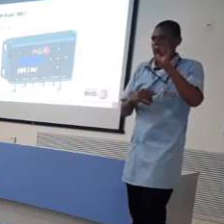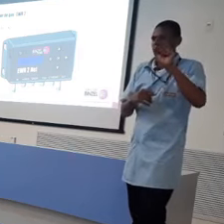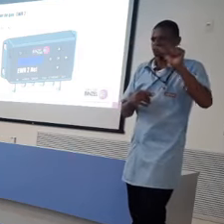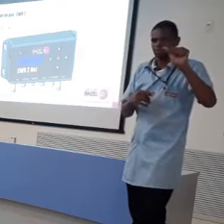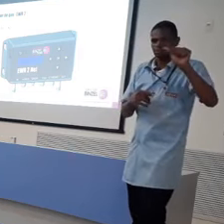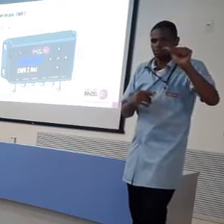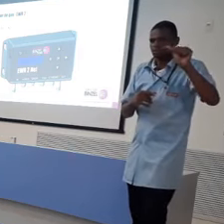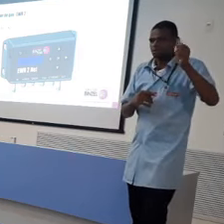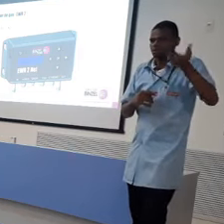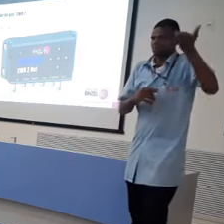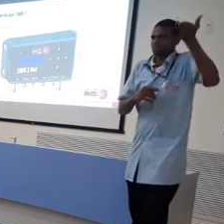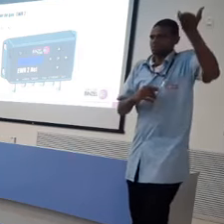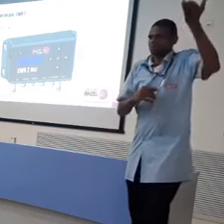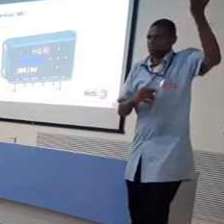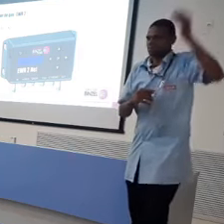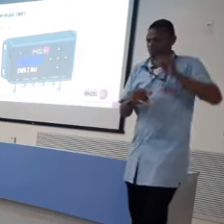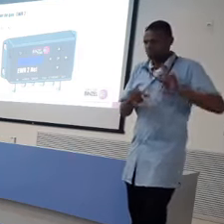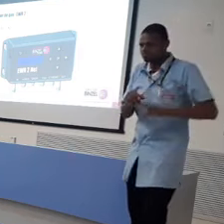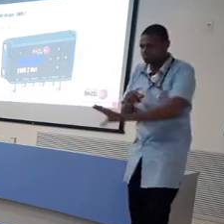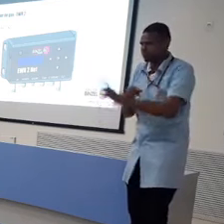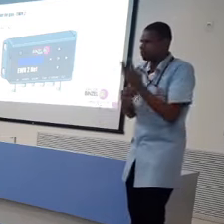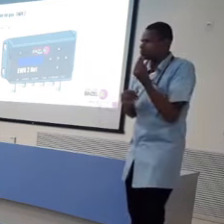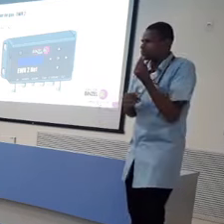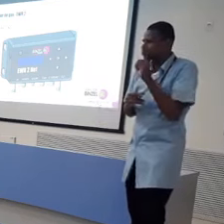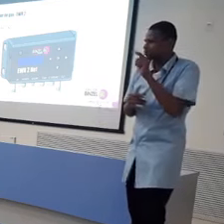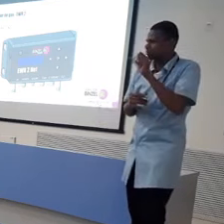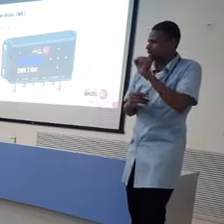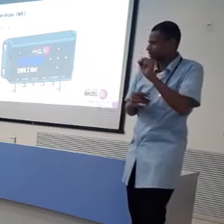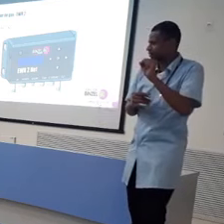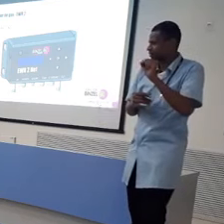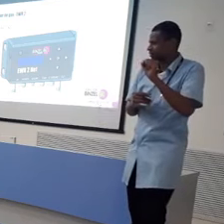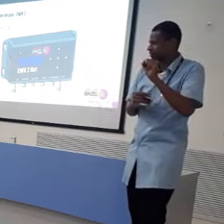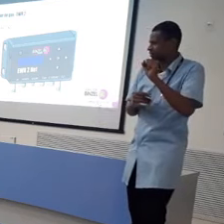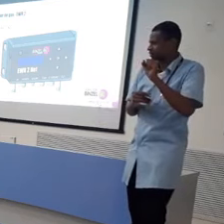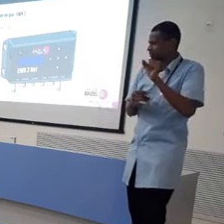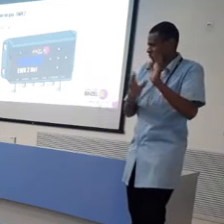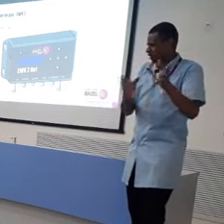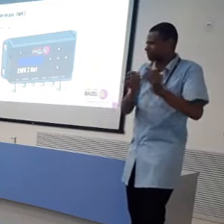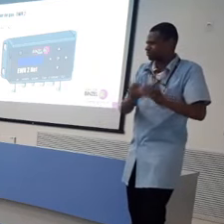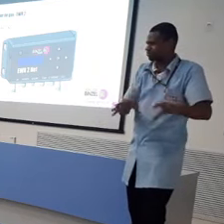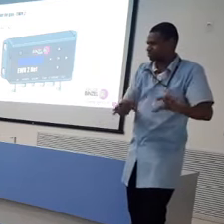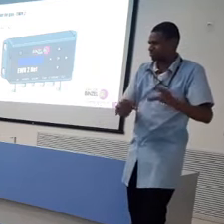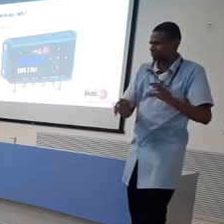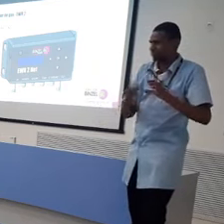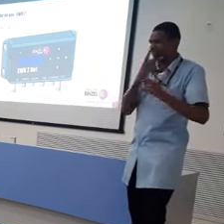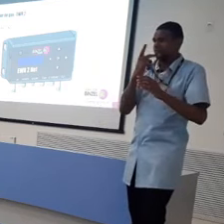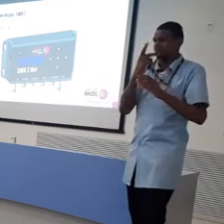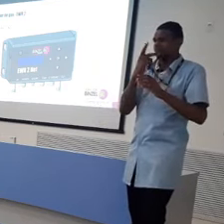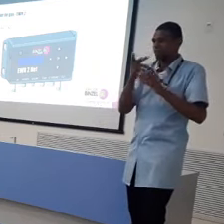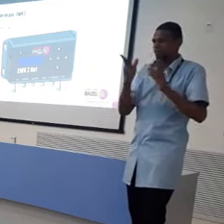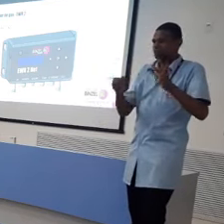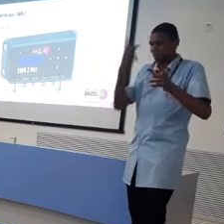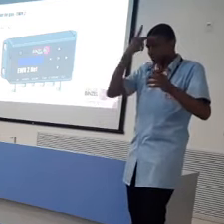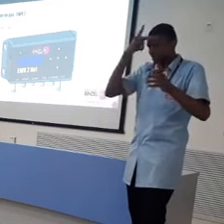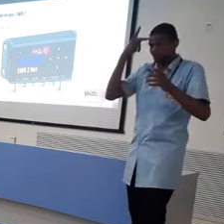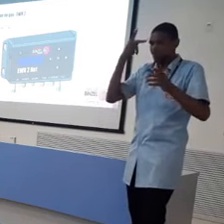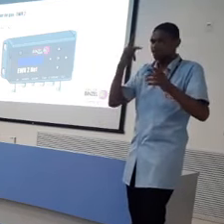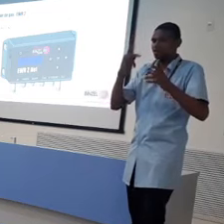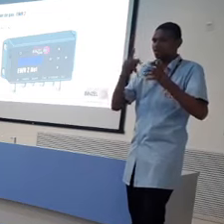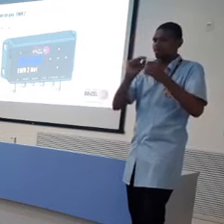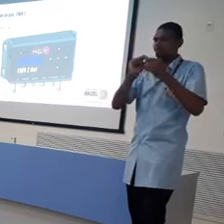lá para sair mais gás. Né? Pra vocês terem ideia, pessoal, eu já cheguei a uma empresa que o cara colocou um cadeado no cilindro assim para ninguém